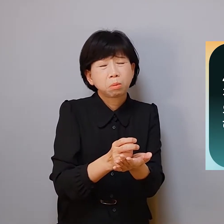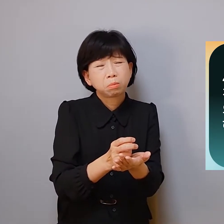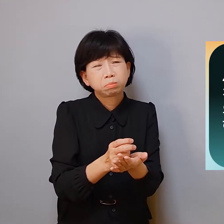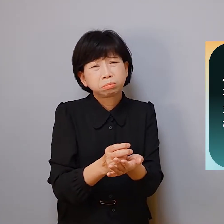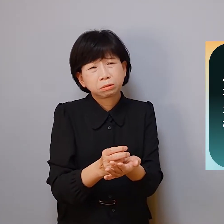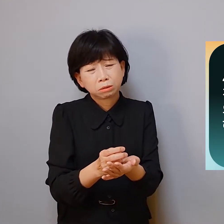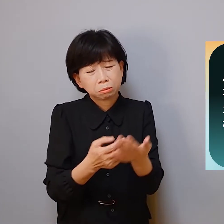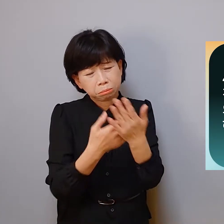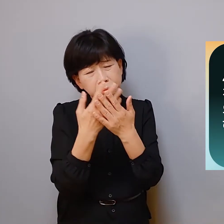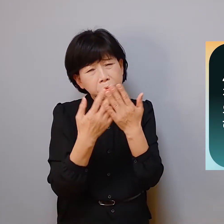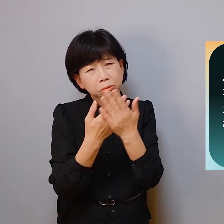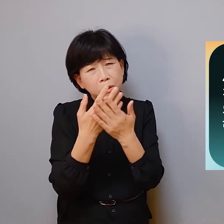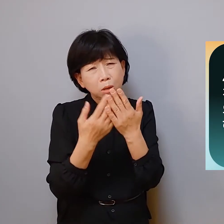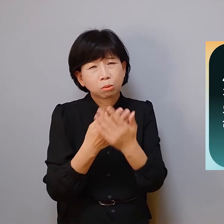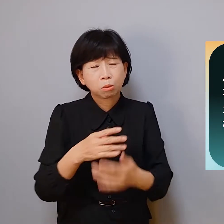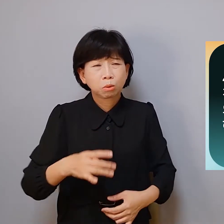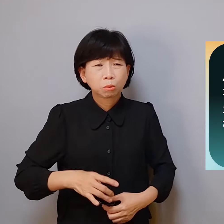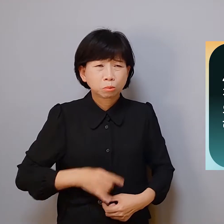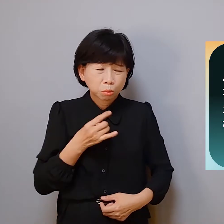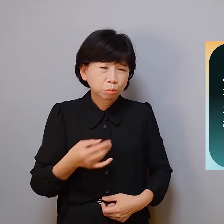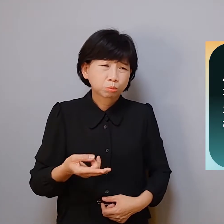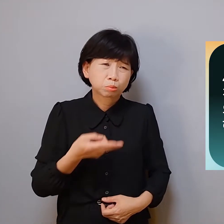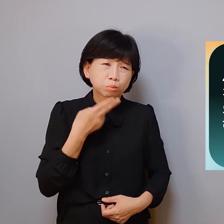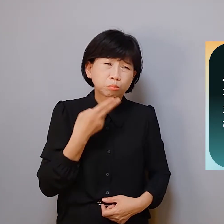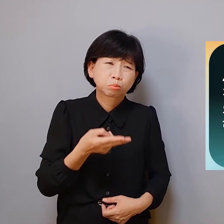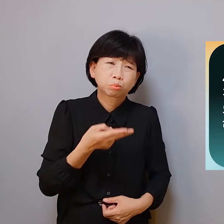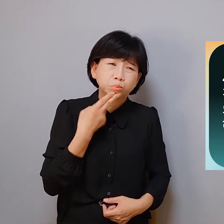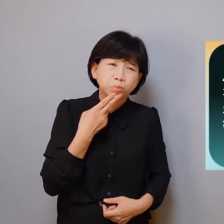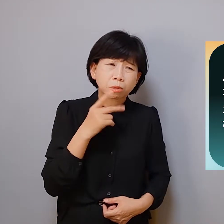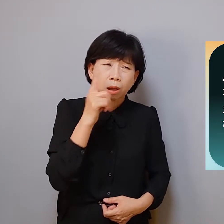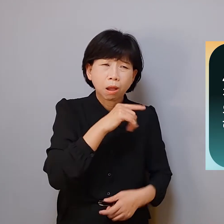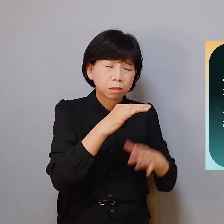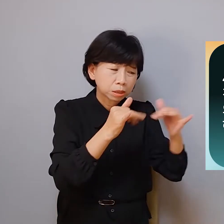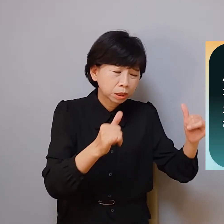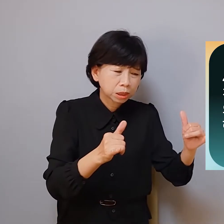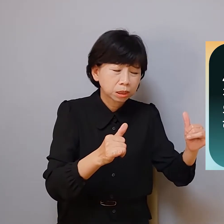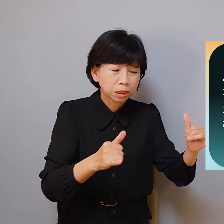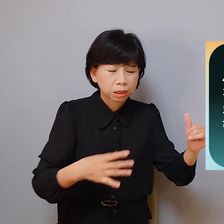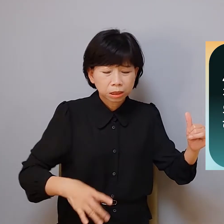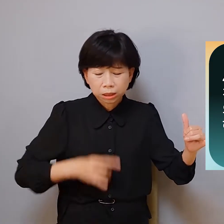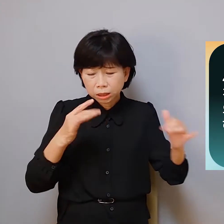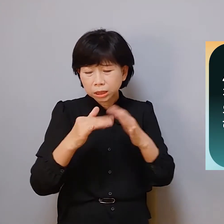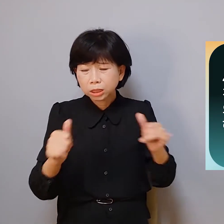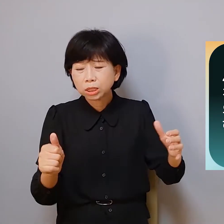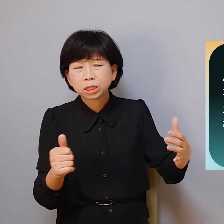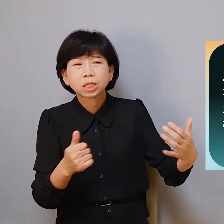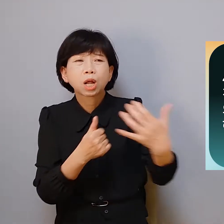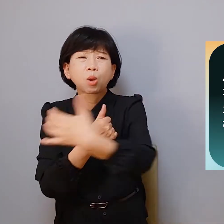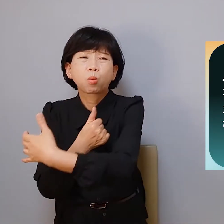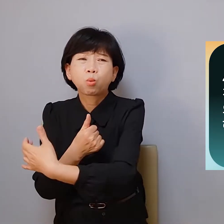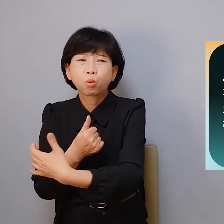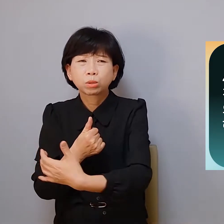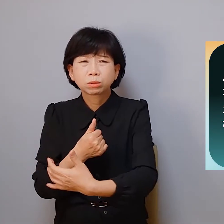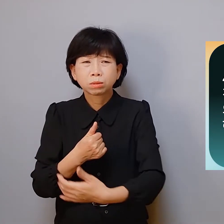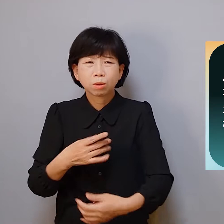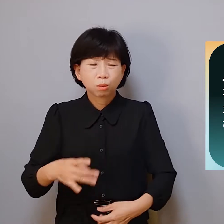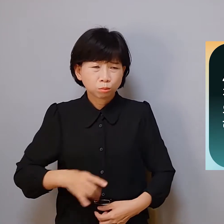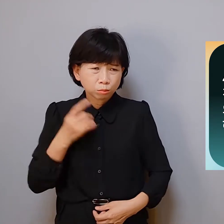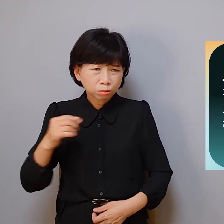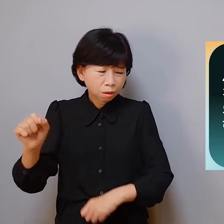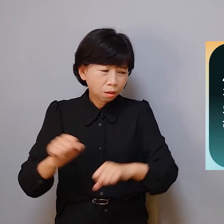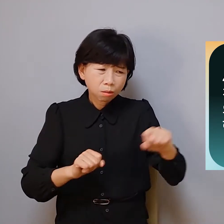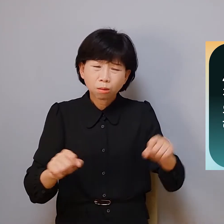해이하고 정의가 전혀 시행되지 못하오니 이는 악인이 의인을 애워쌌으므로 정의가